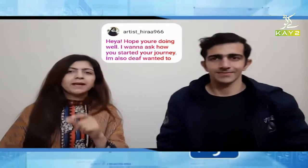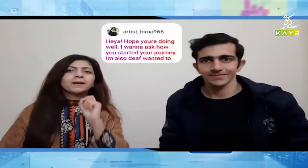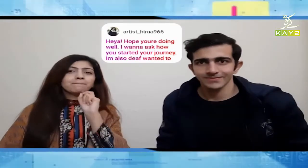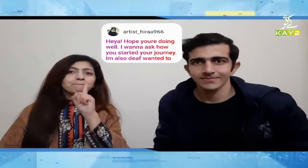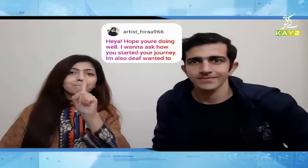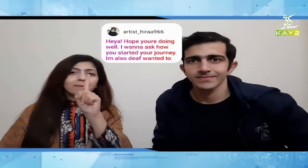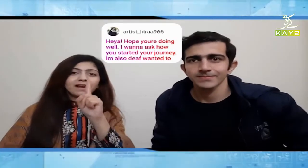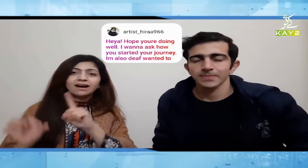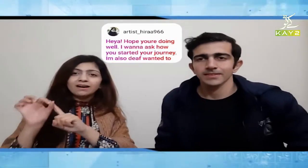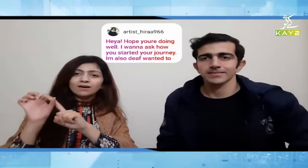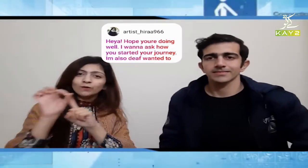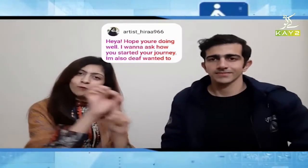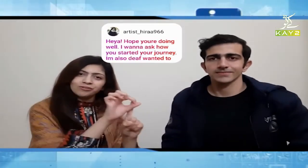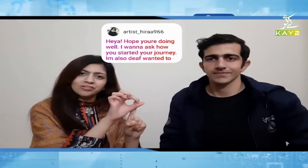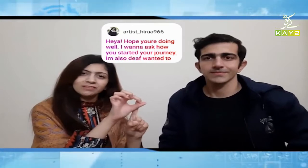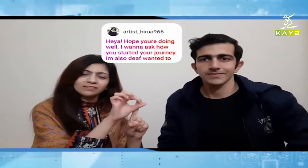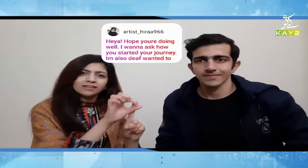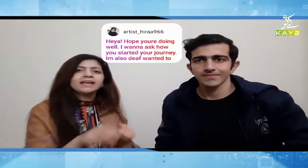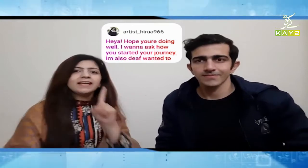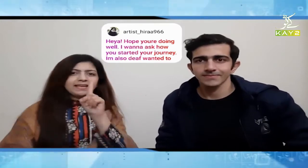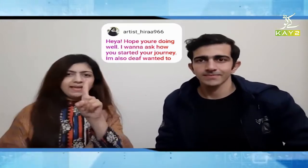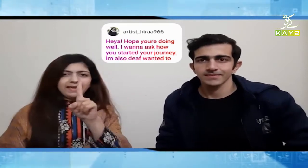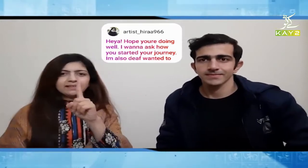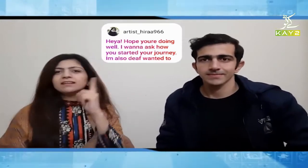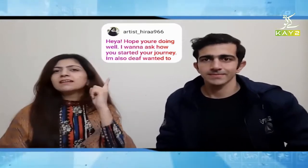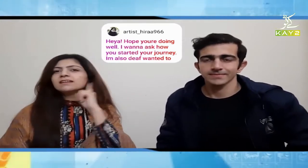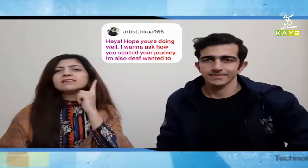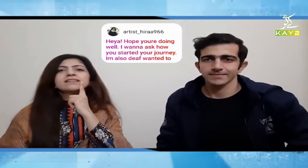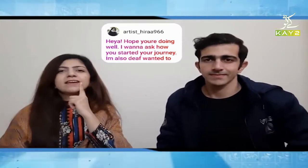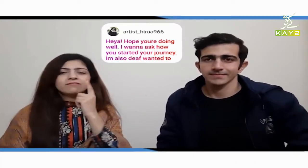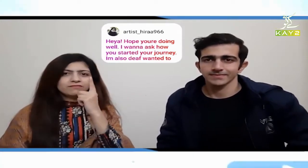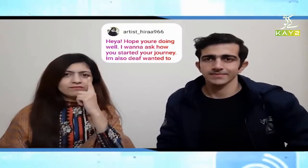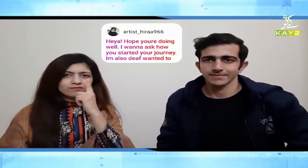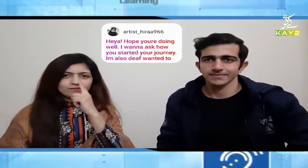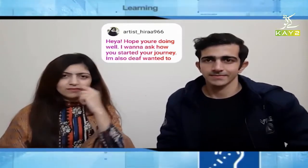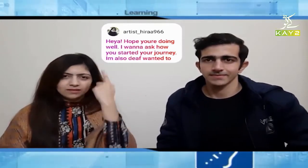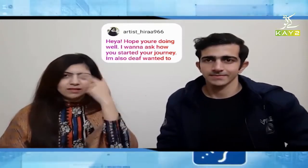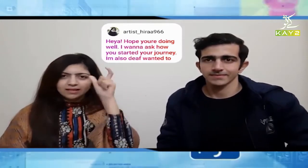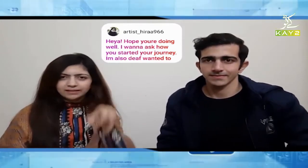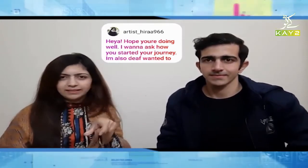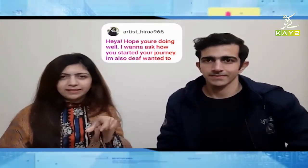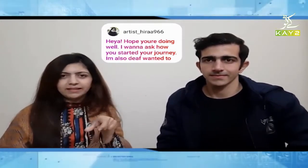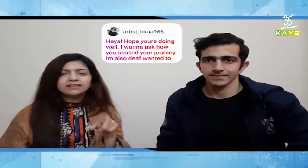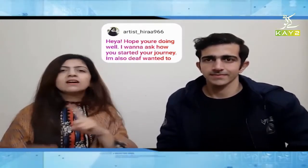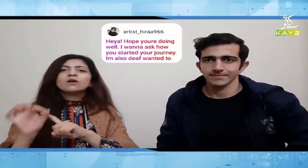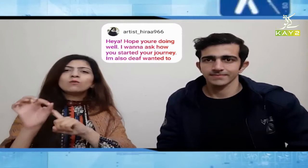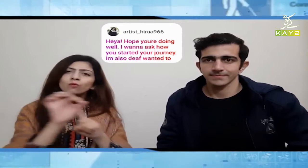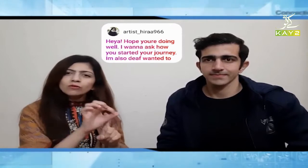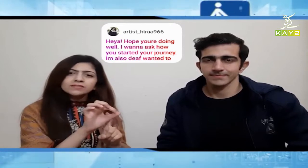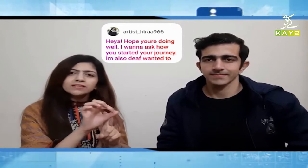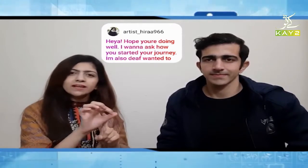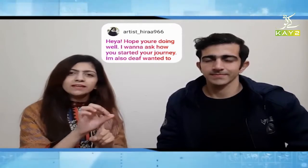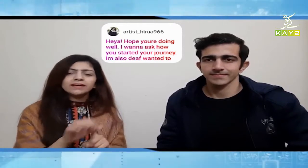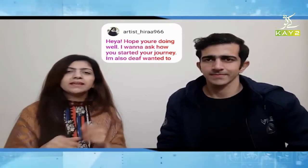ओके, पहला क्वेश्चन। एक डेफ लड़की है,